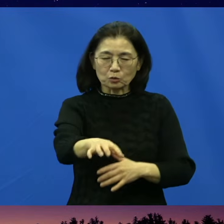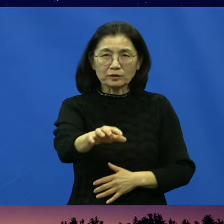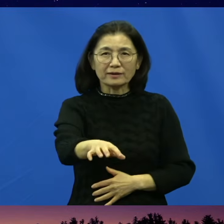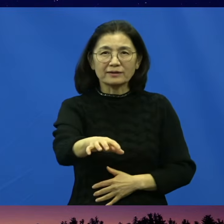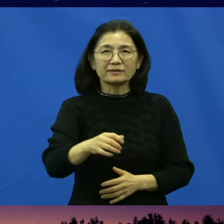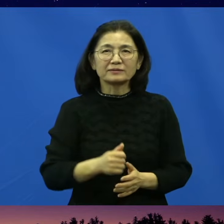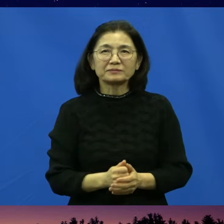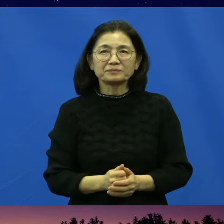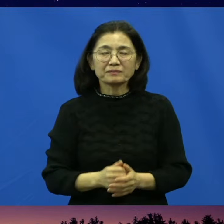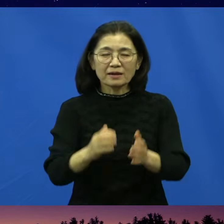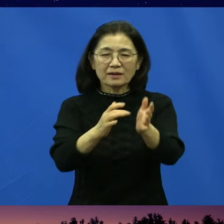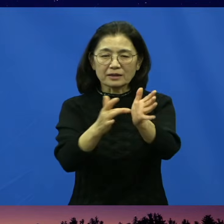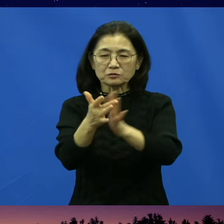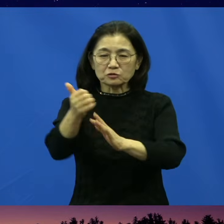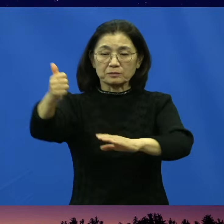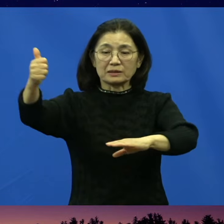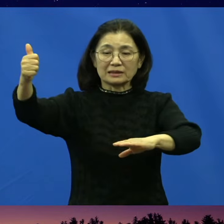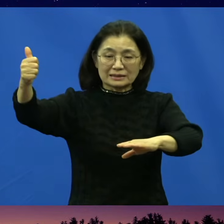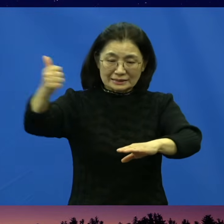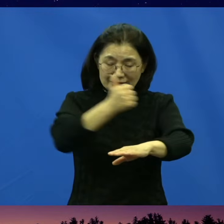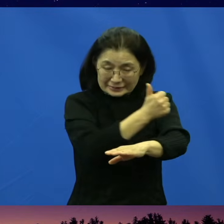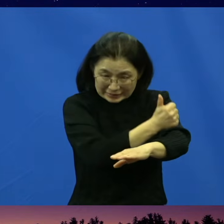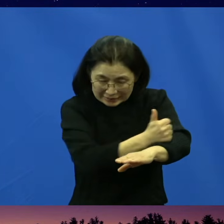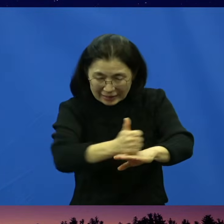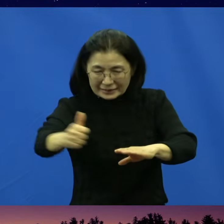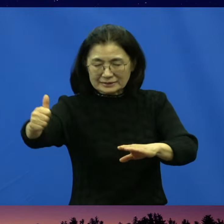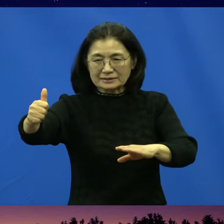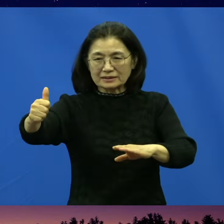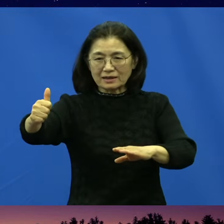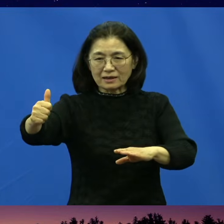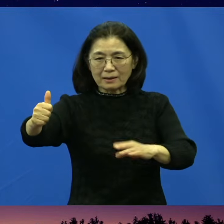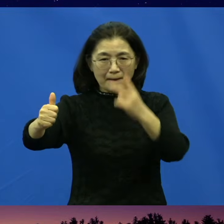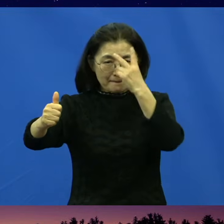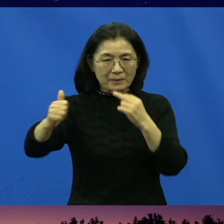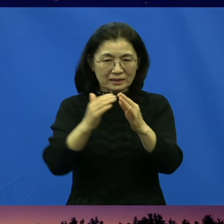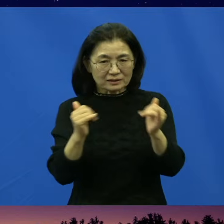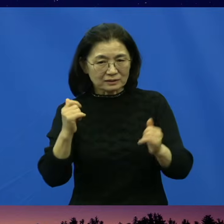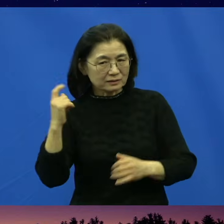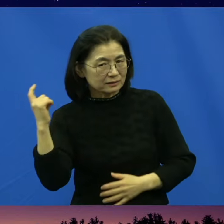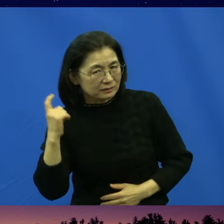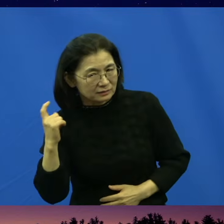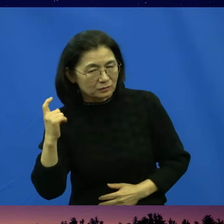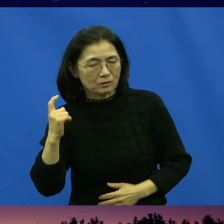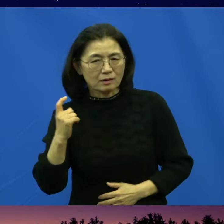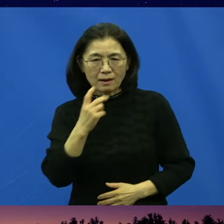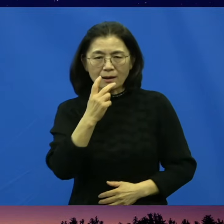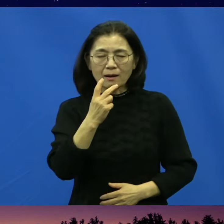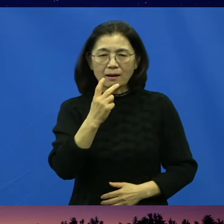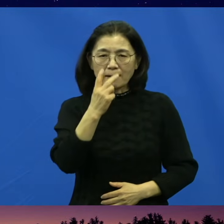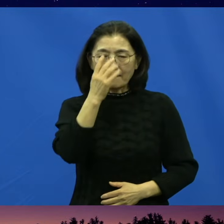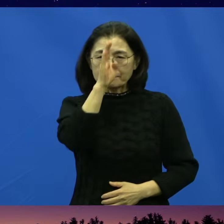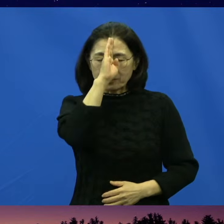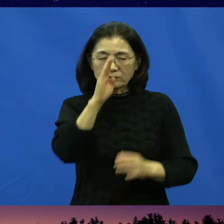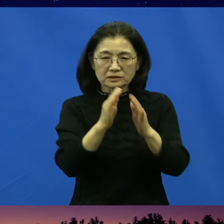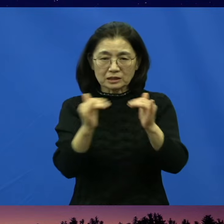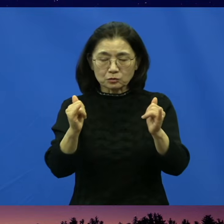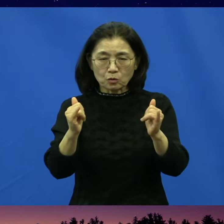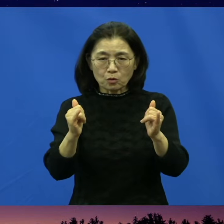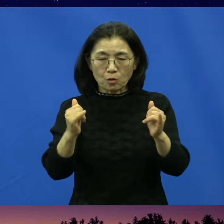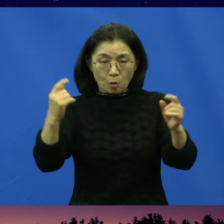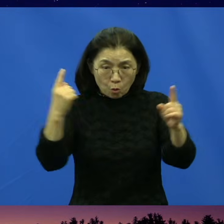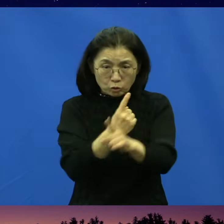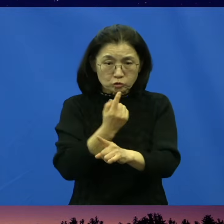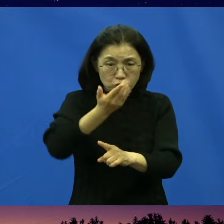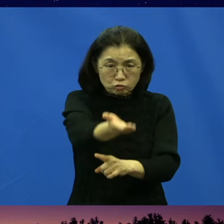예수 지나가신다, 이 말에는 저 사람이 병자도 고치고 요즘에 좀 핫한